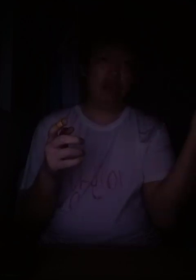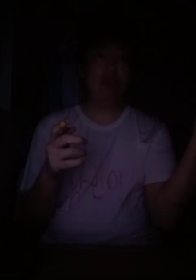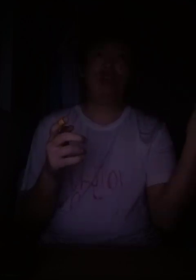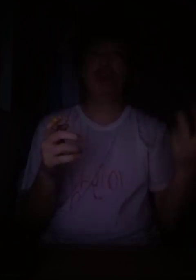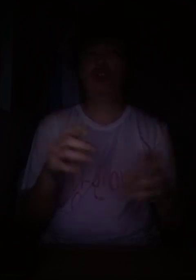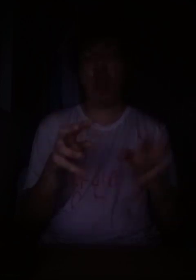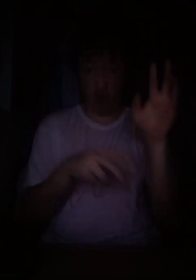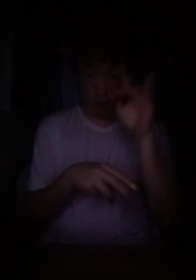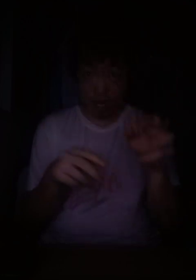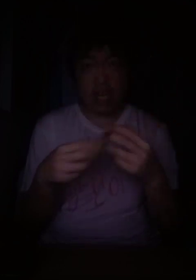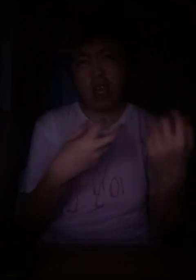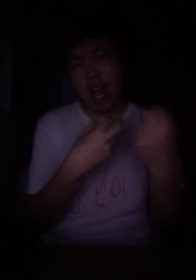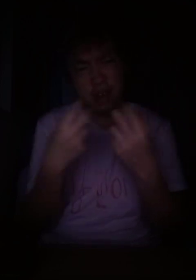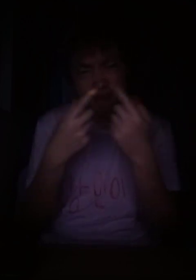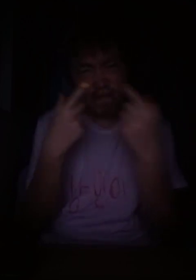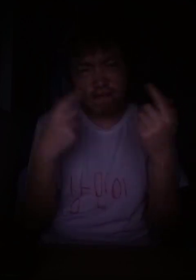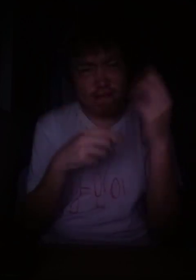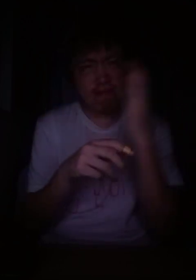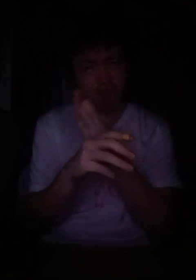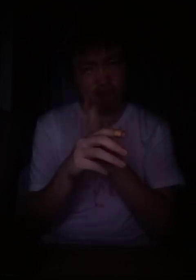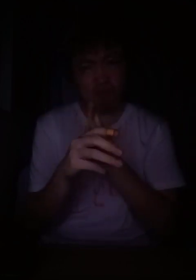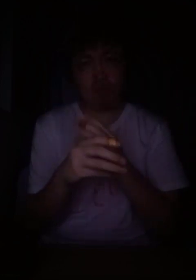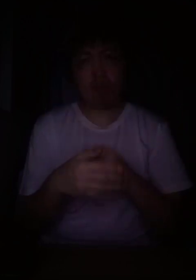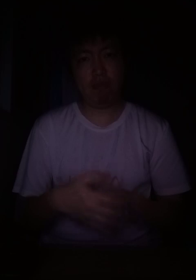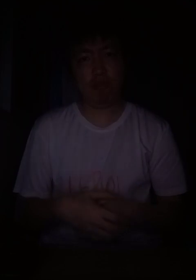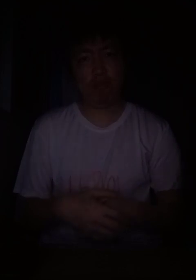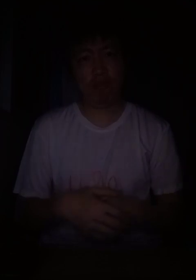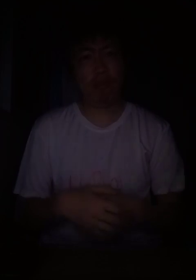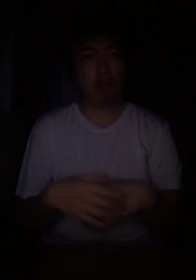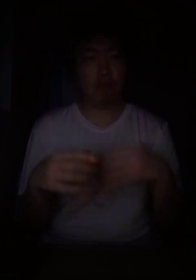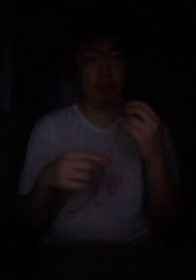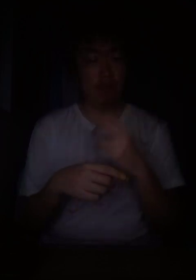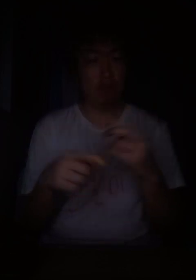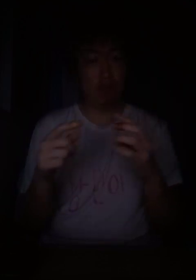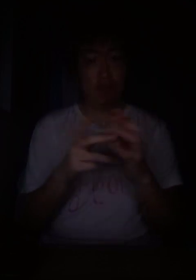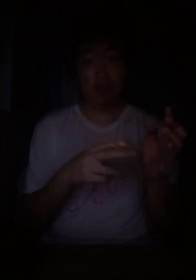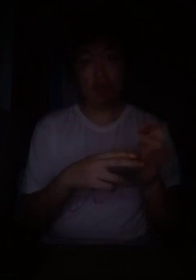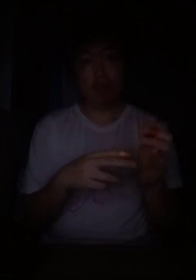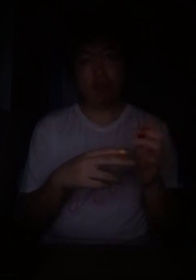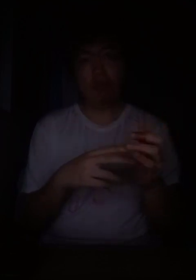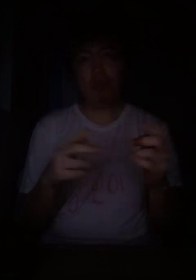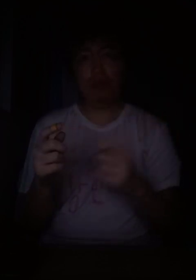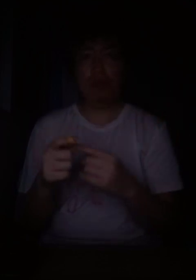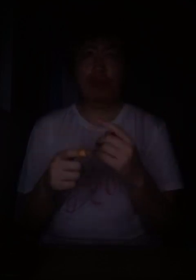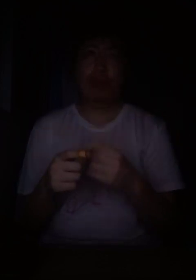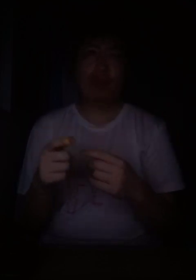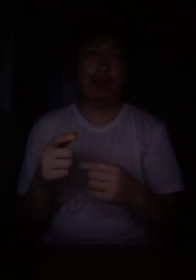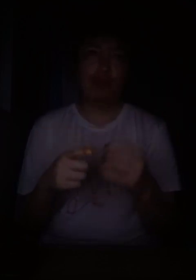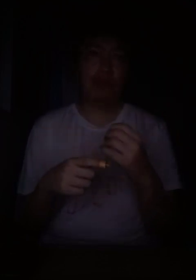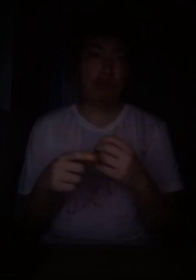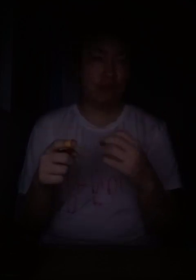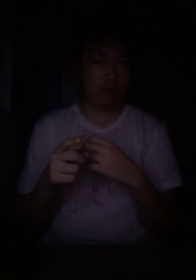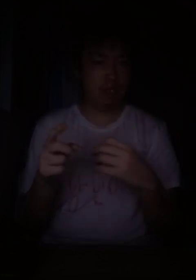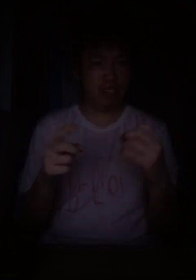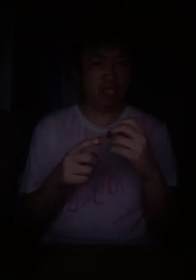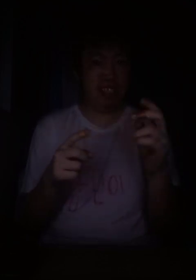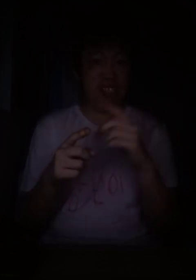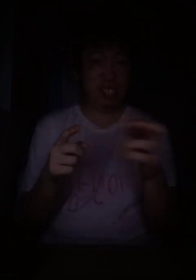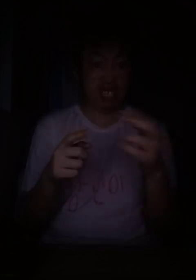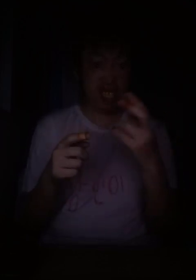개는 목줄도 입마개도 하지 않고 있었습니다. 산책을 나가려고 하면 또 어디서 그런 강아지가 나타날지